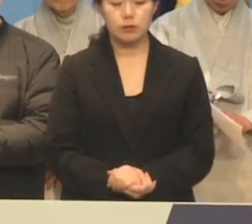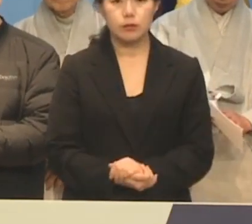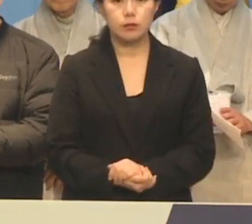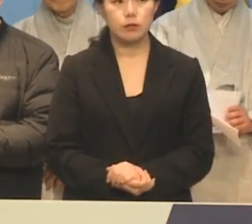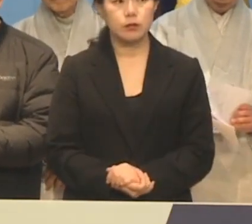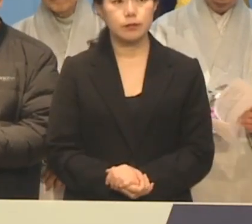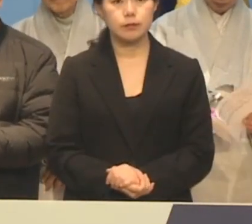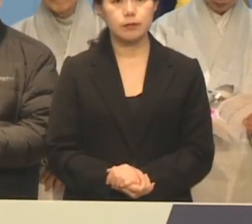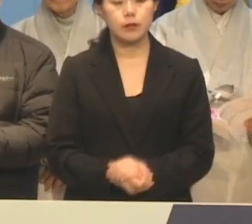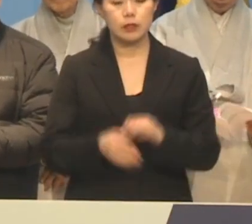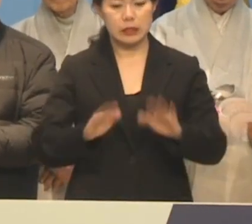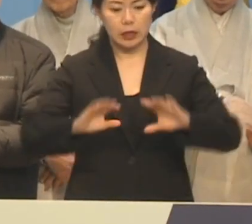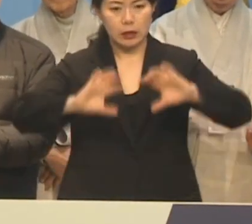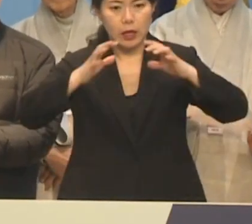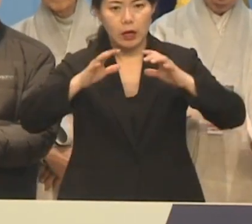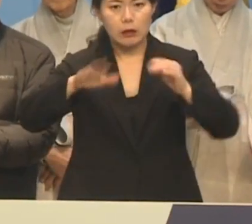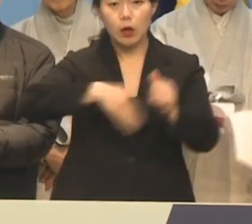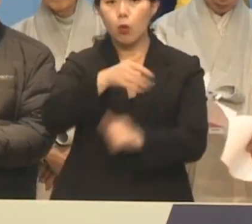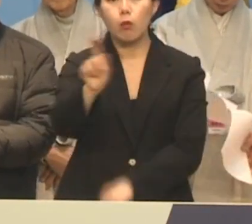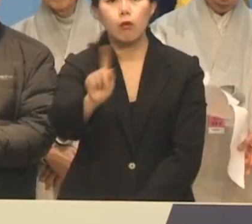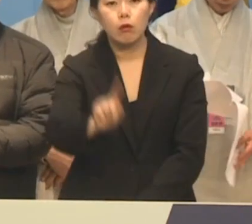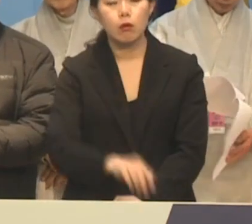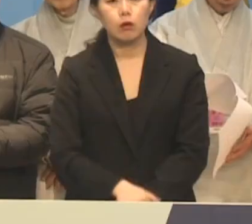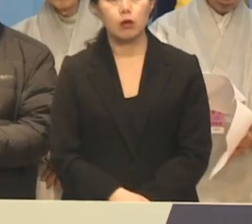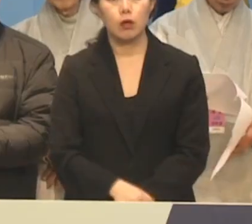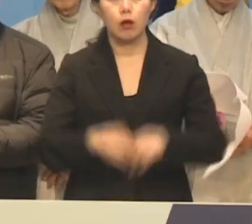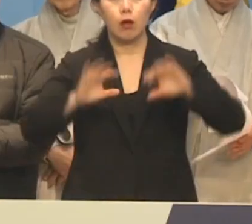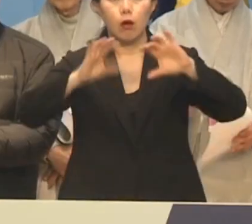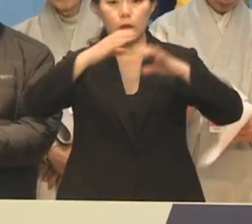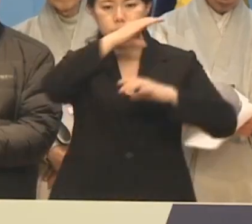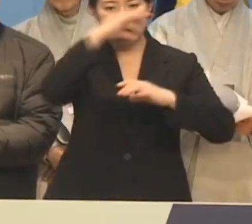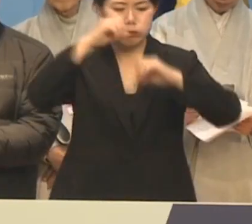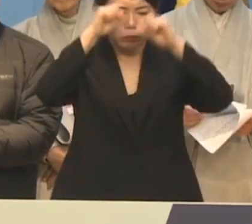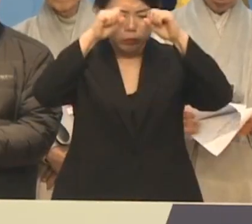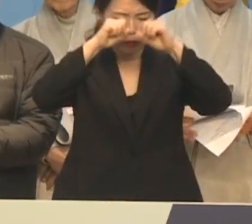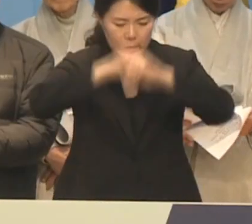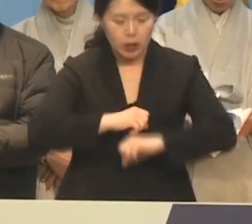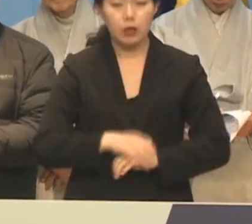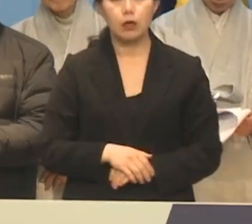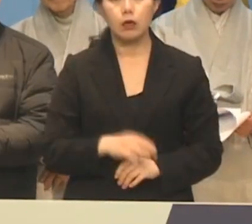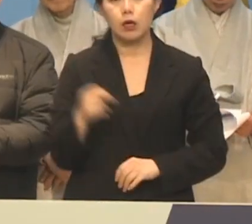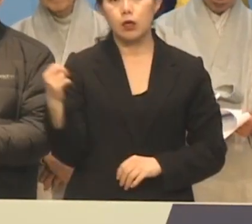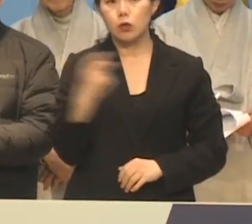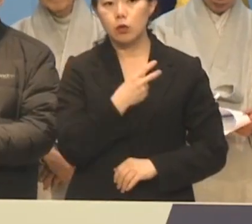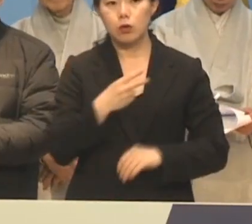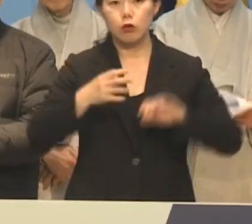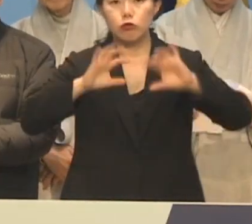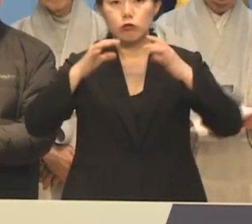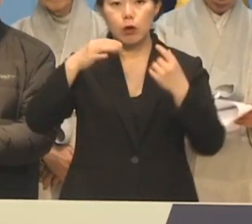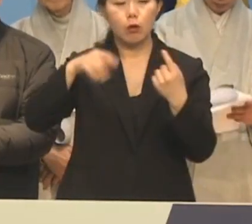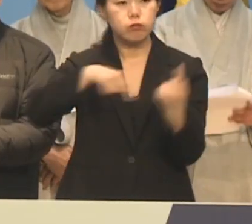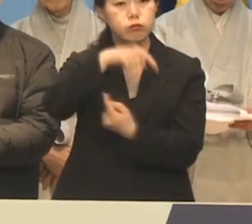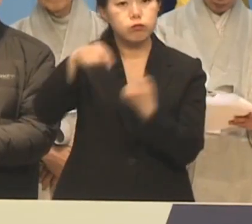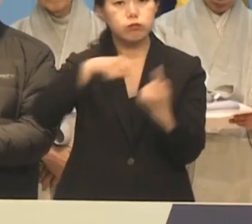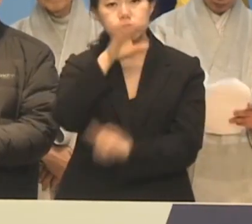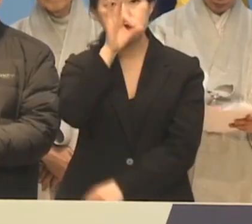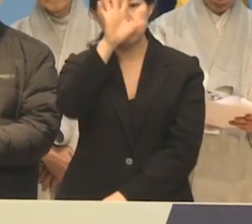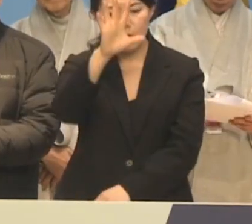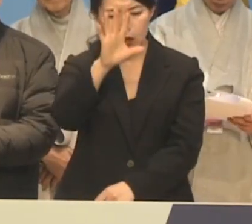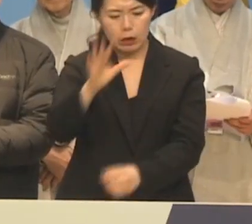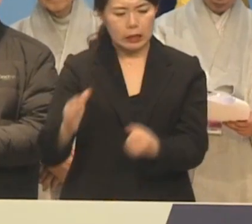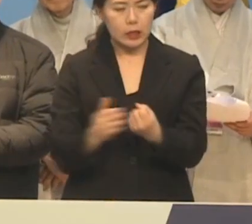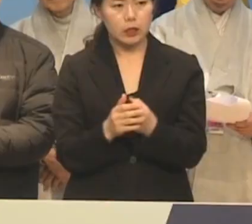보십시오. 지금 나라가 어떤 처지입니까? 헌정 질서가 무너져 내리고 국가의 기능이 제대로 작동하지